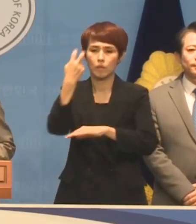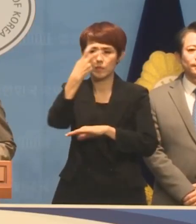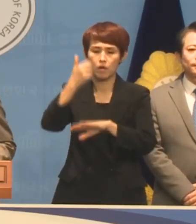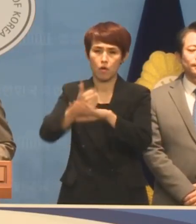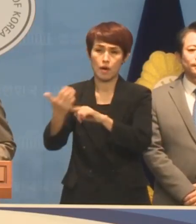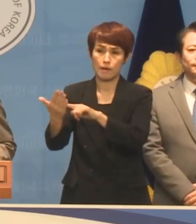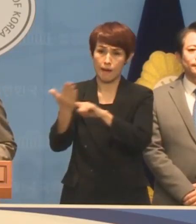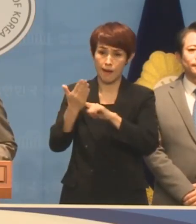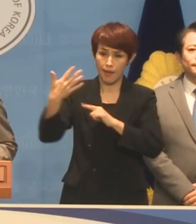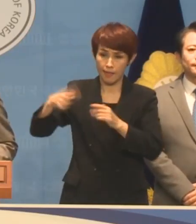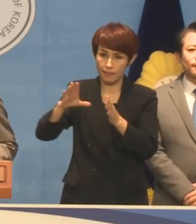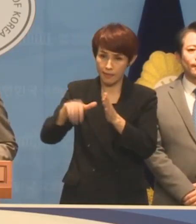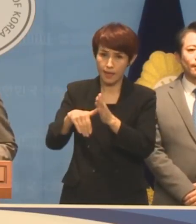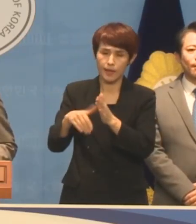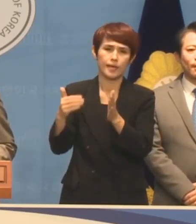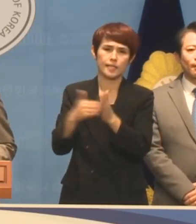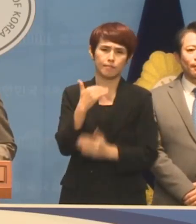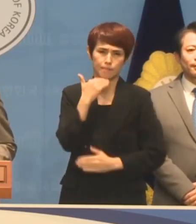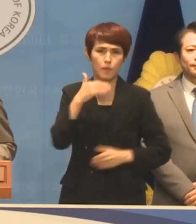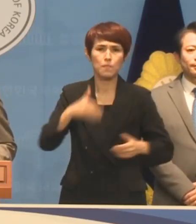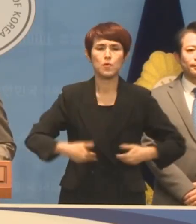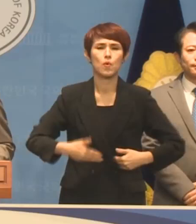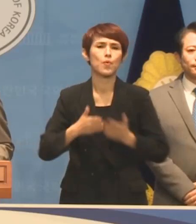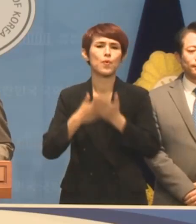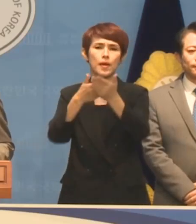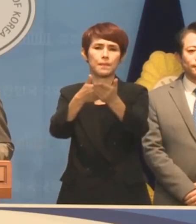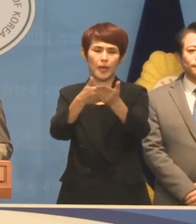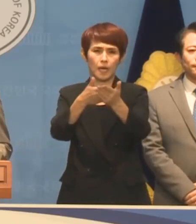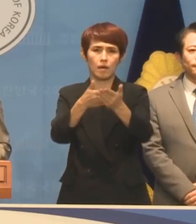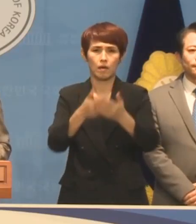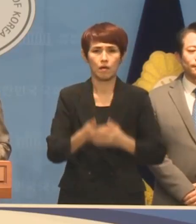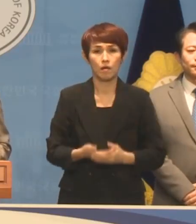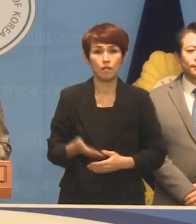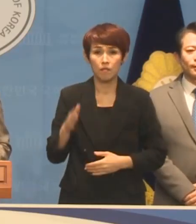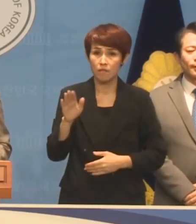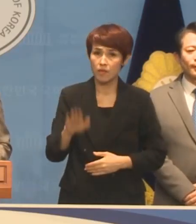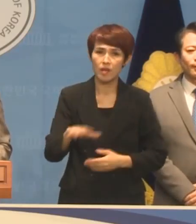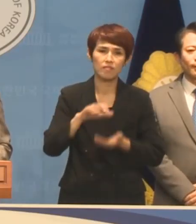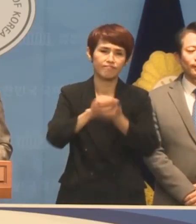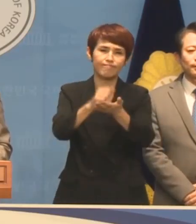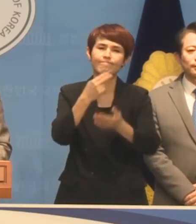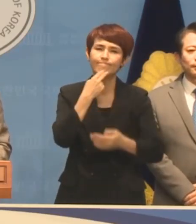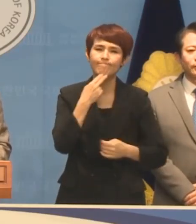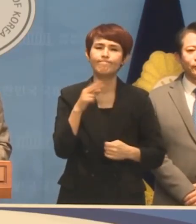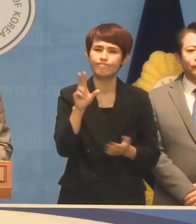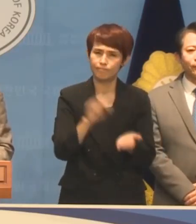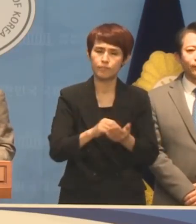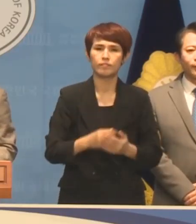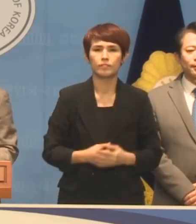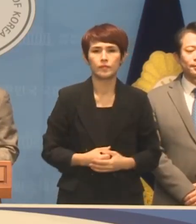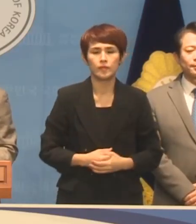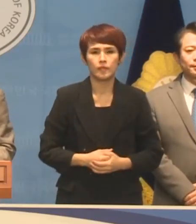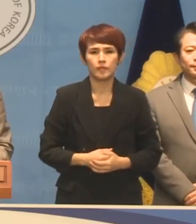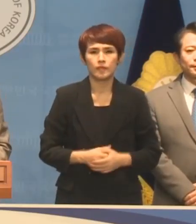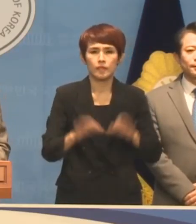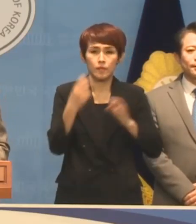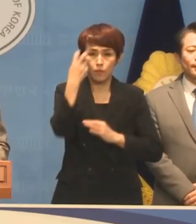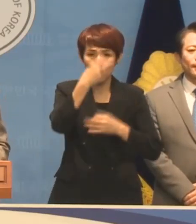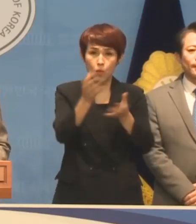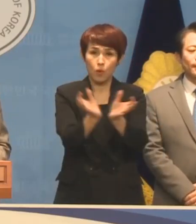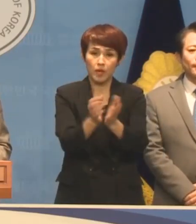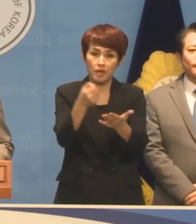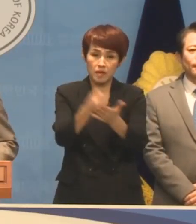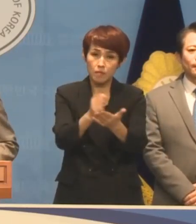때까지 중단해야 한다고 강력히 요구했지만 끝내 받아들여지지 않았습니다. 금융감독원의